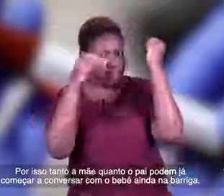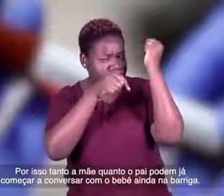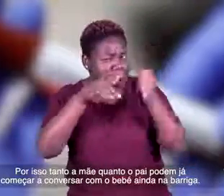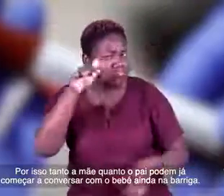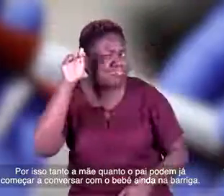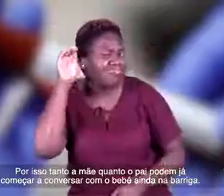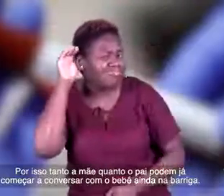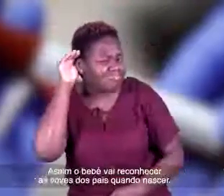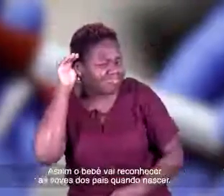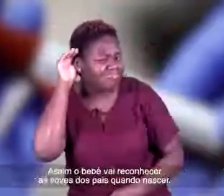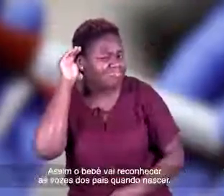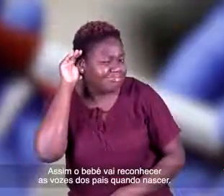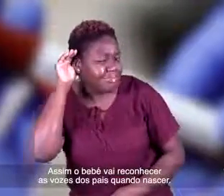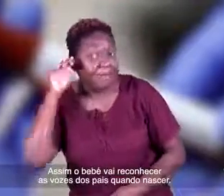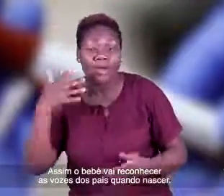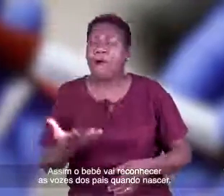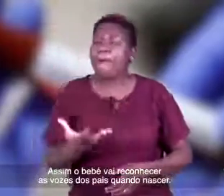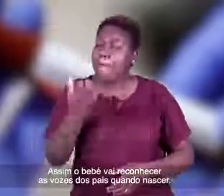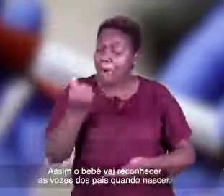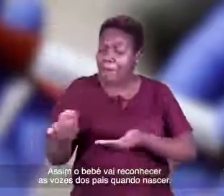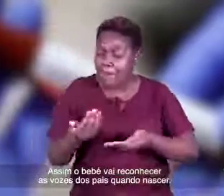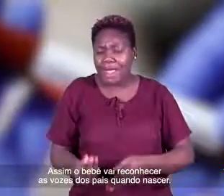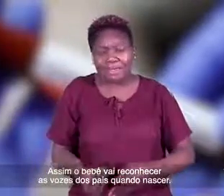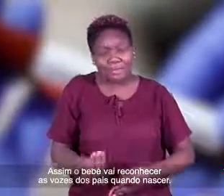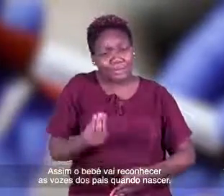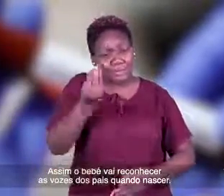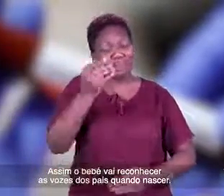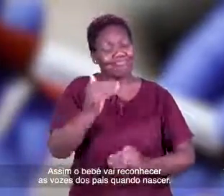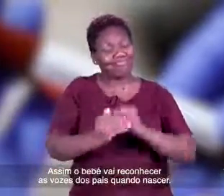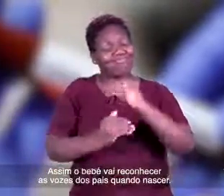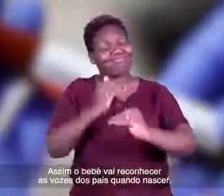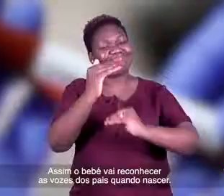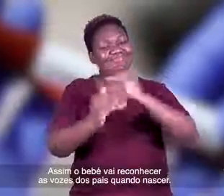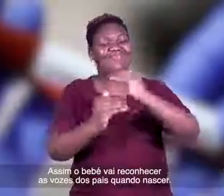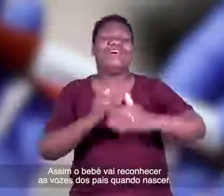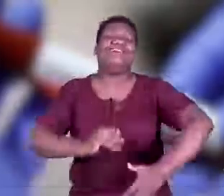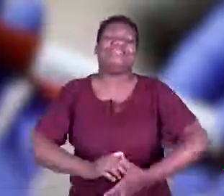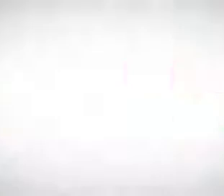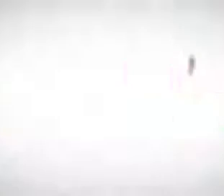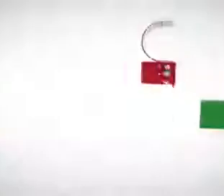ainda na barriga assim o bebé vai reconhecer as vozes dos pais quando nascer